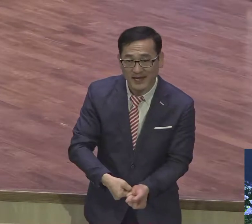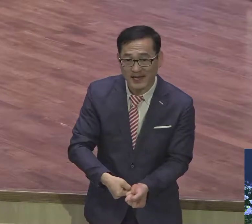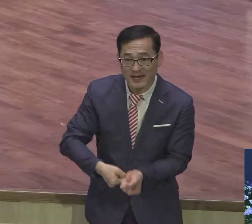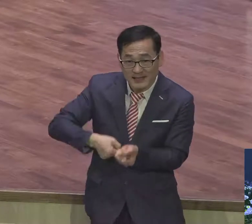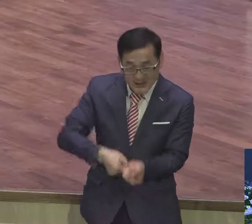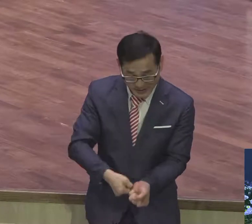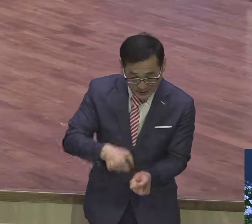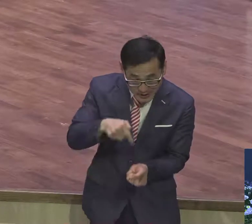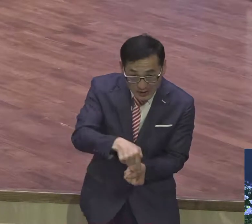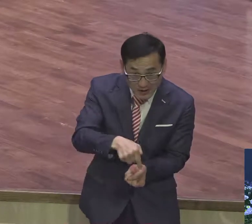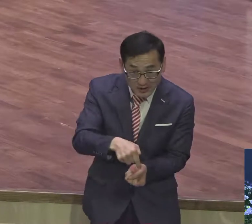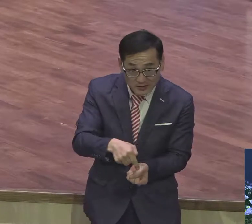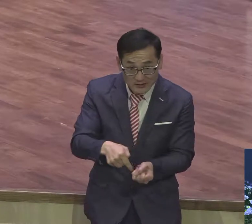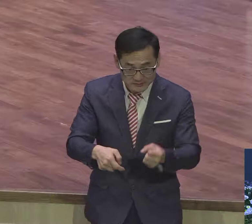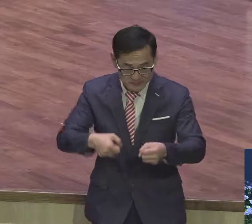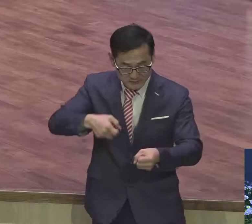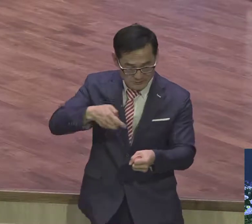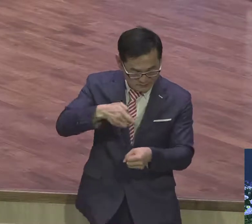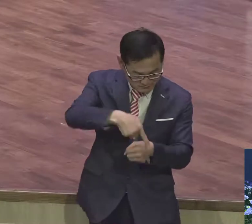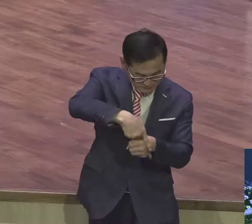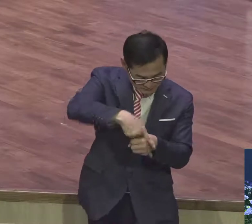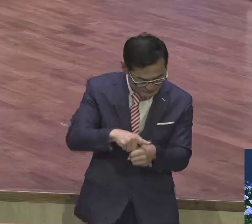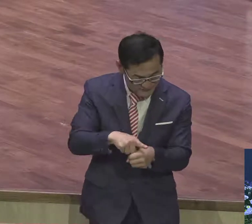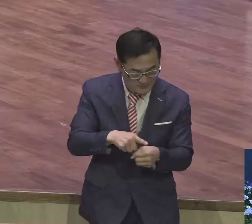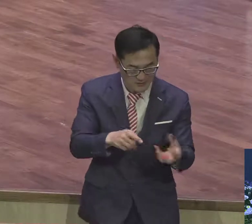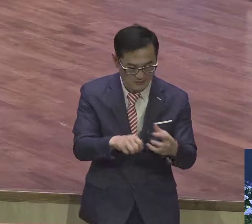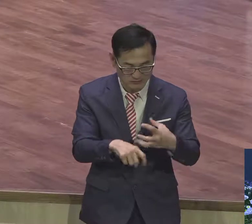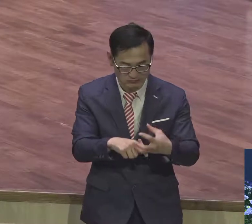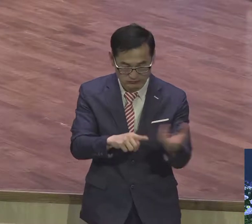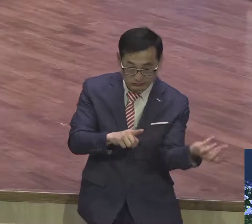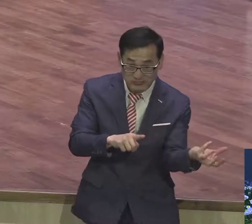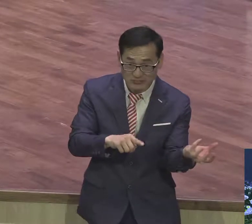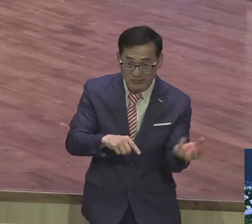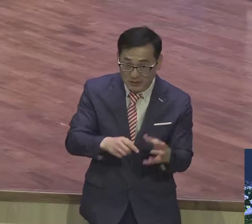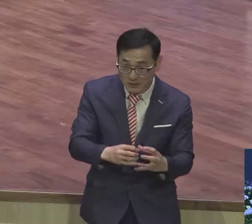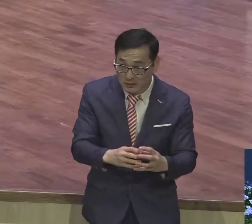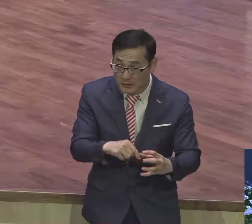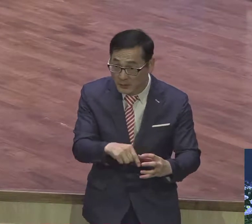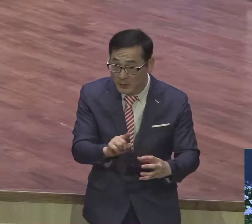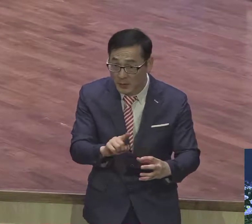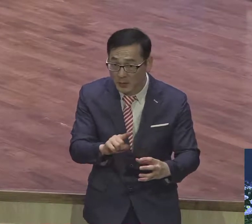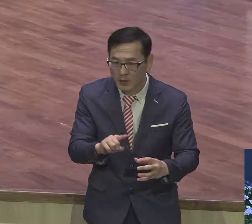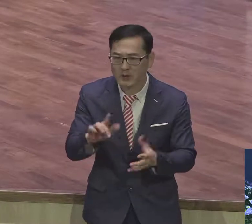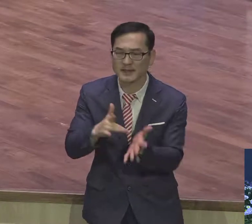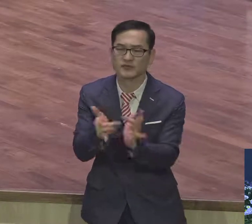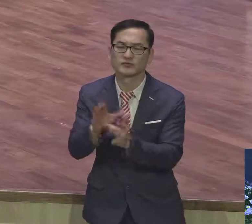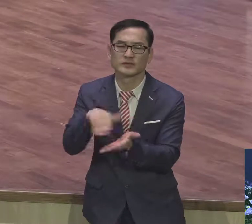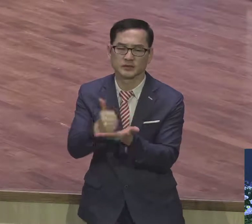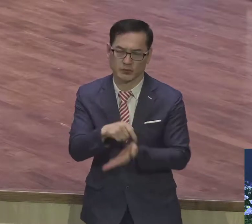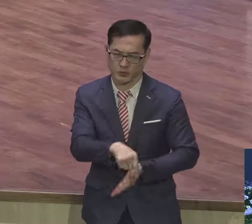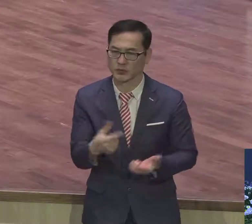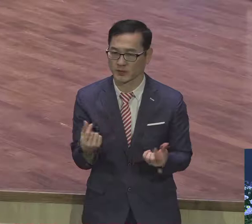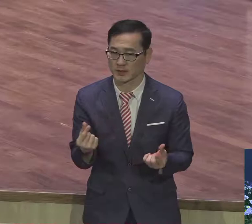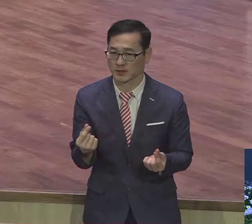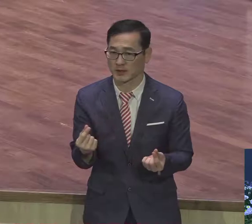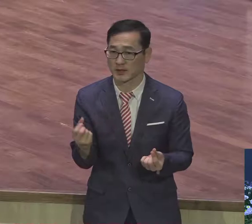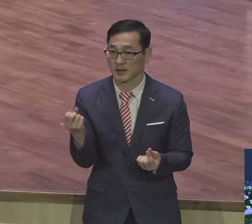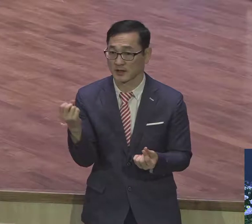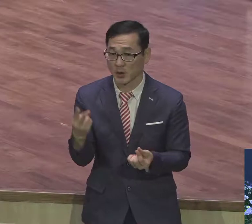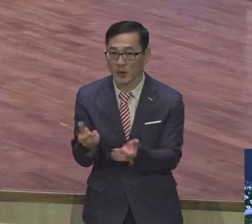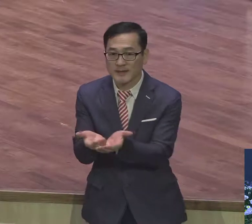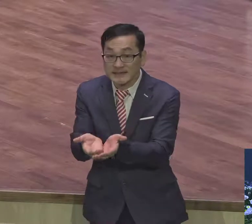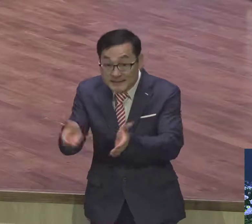시작하자. 지렛대. 두 분이 버셀입니다. 버셀. 그릇을 키우라. 그릇. 그릇을 키우라. 트랜스미션.